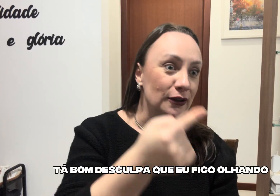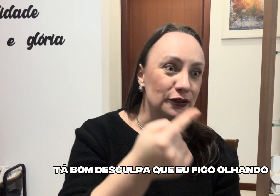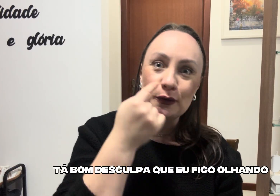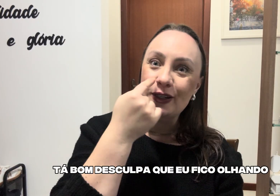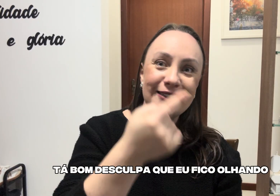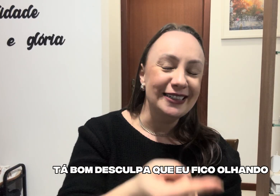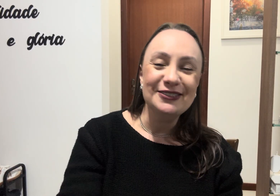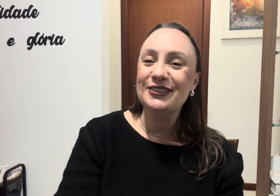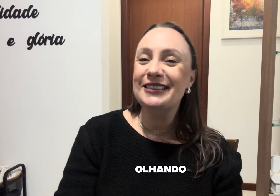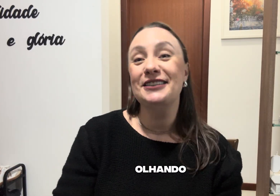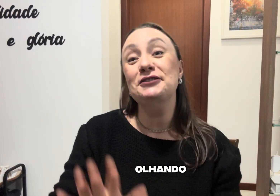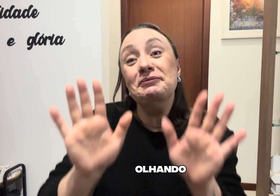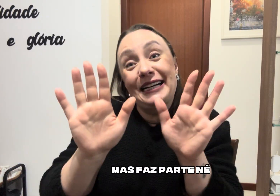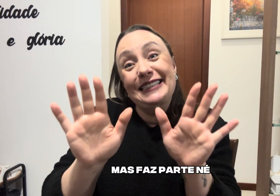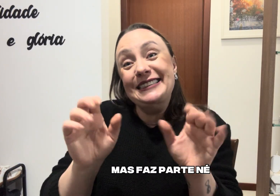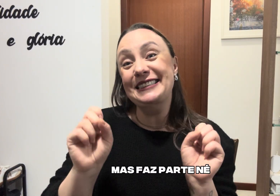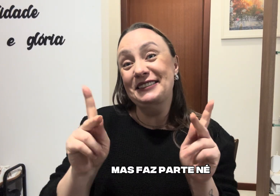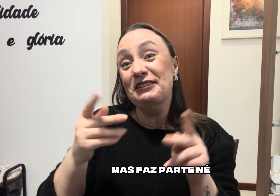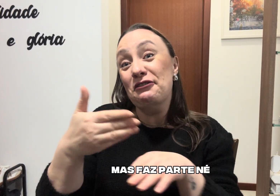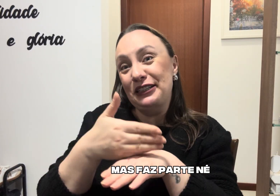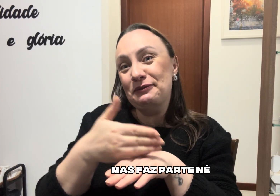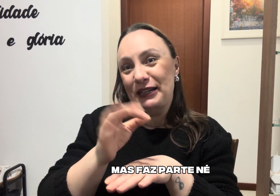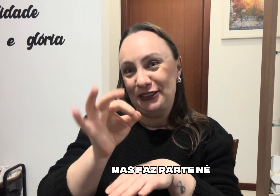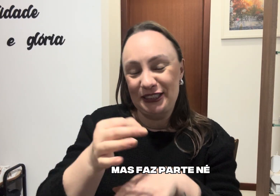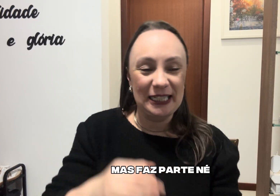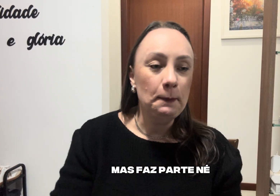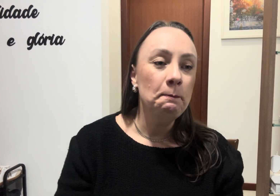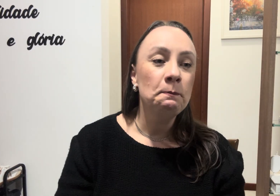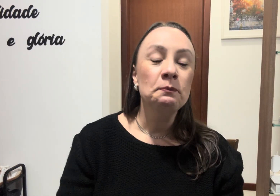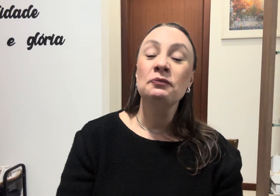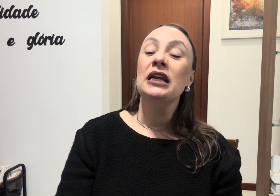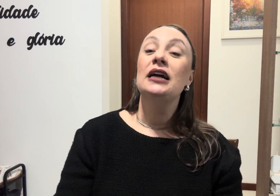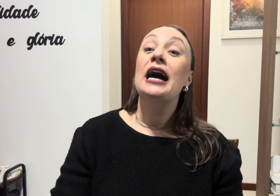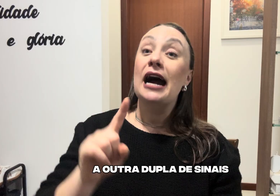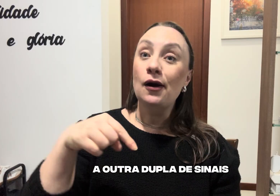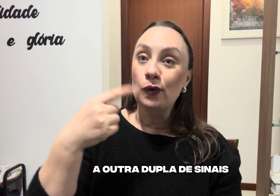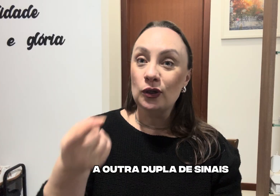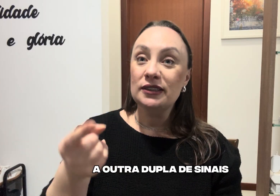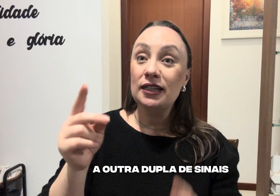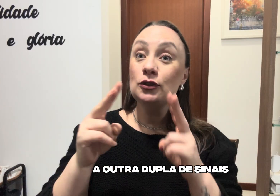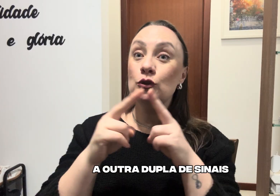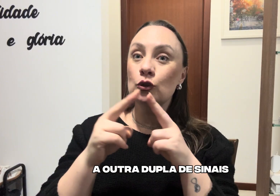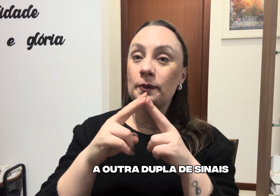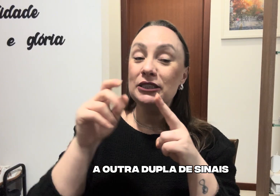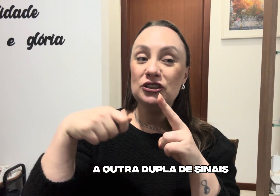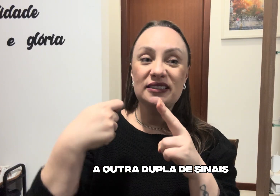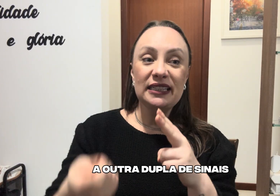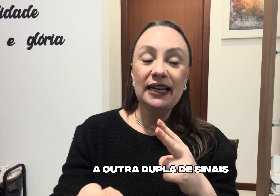fico olhando, mas faz parte, né? A outra dupla de